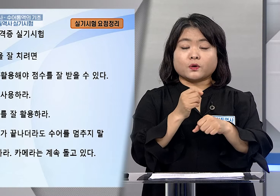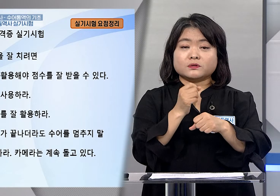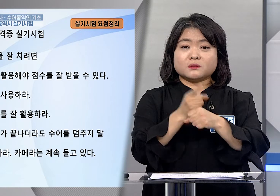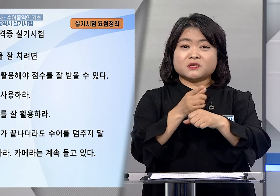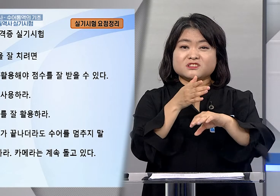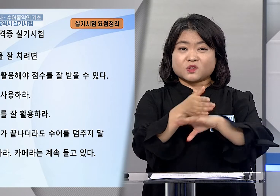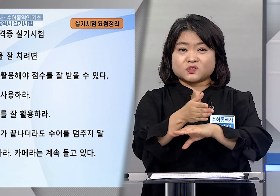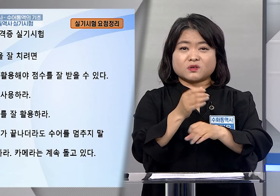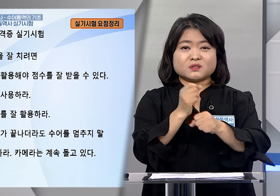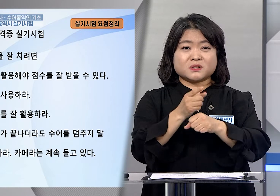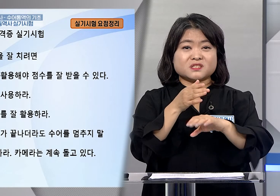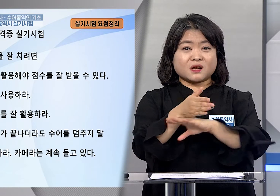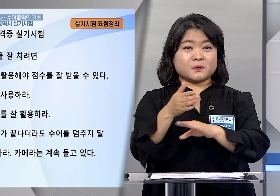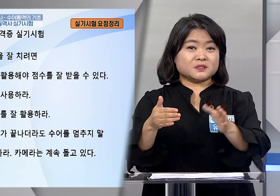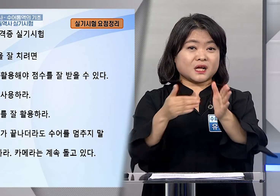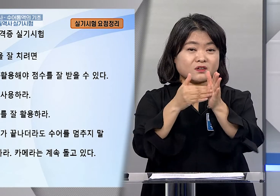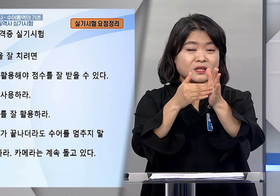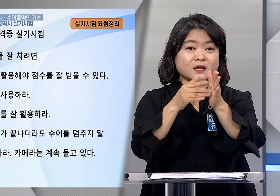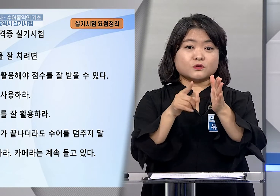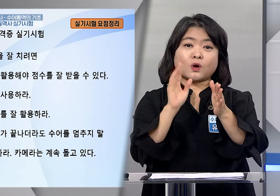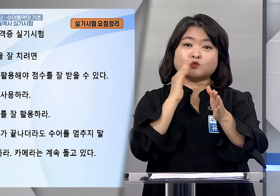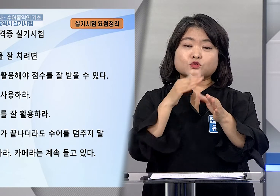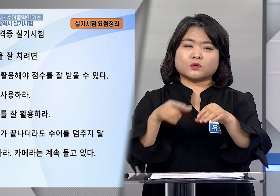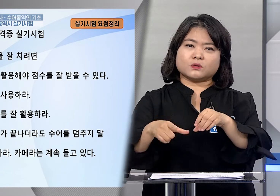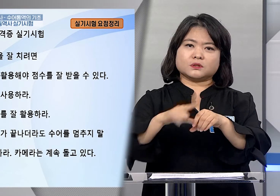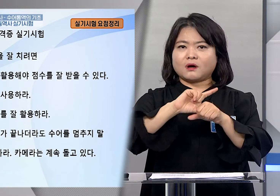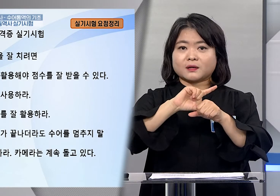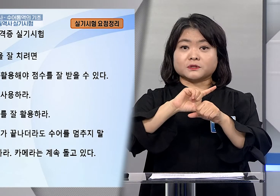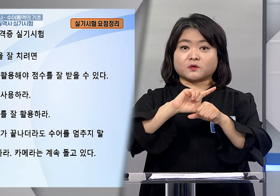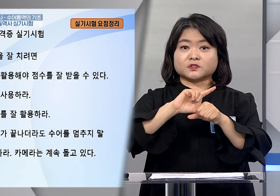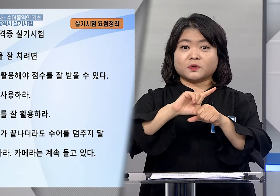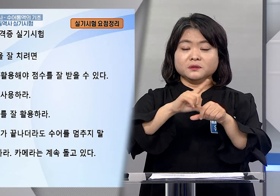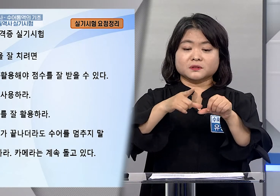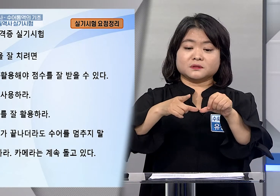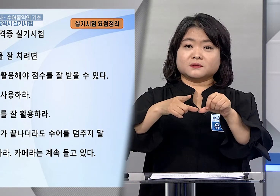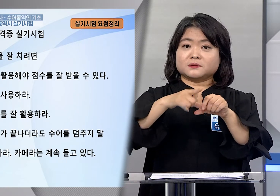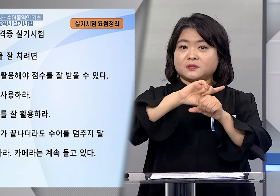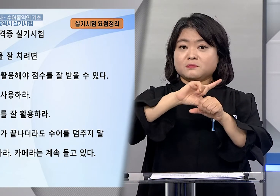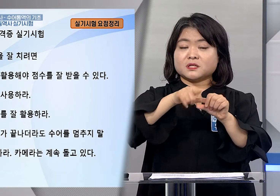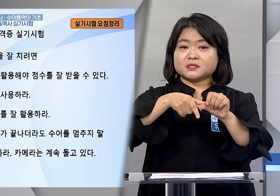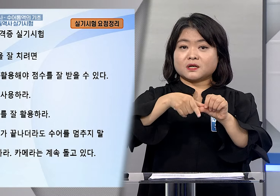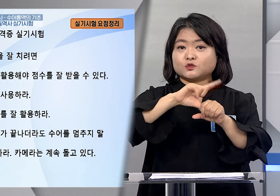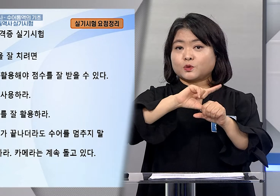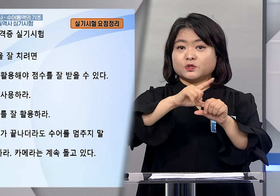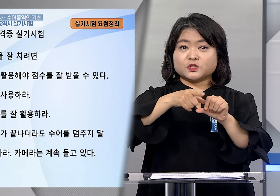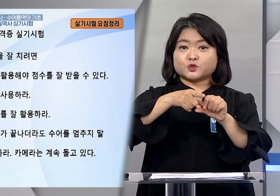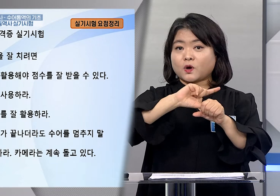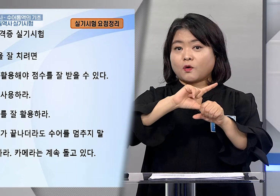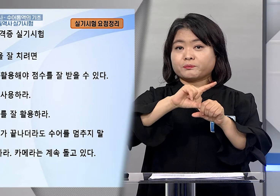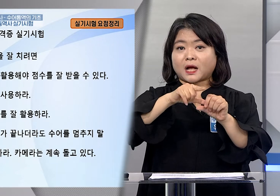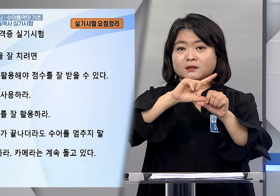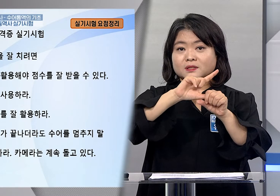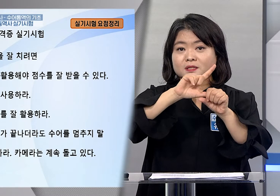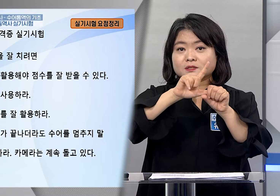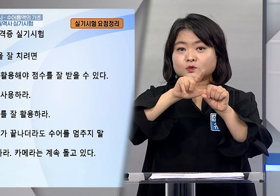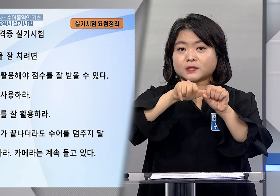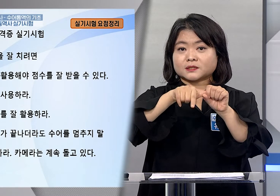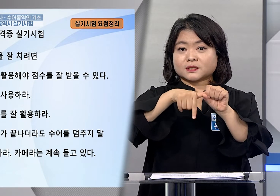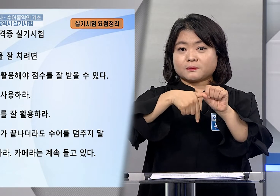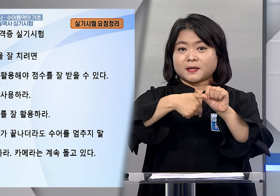이미 늦었어, 이미 지나버린 사건이야. 이건 관용 수어로 이거 하나면 되거든요. 이미 시간을 되돌릴 수가 없다. 째깍째깍 반은 이렇게